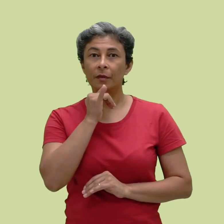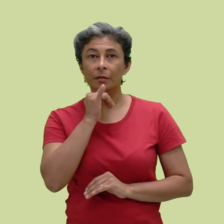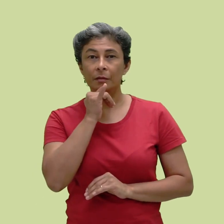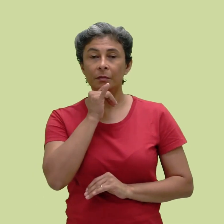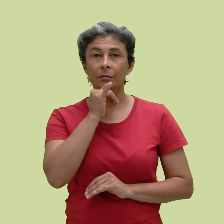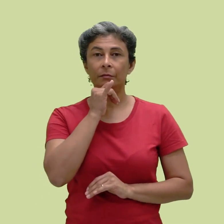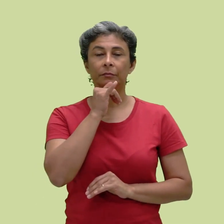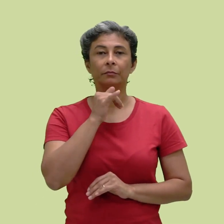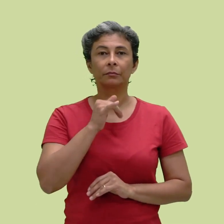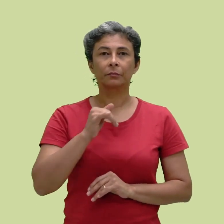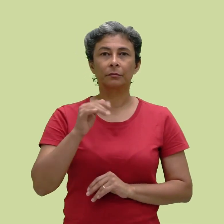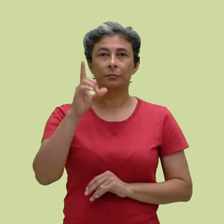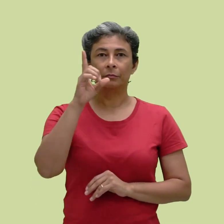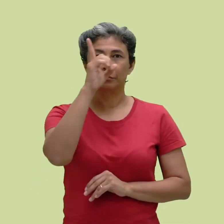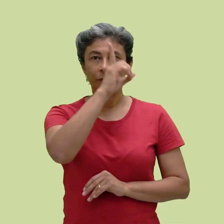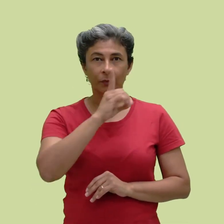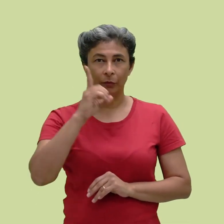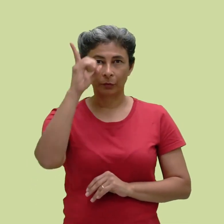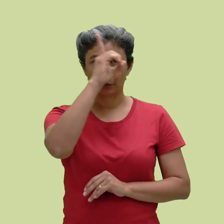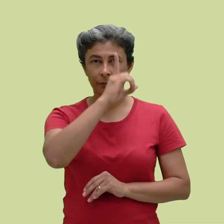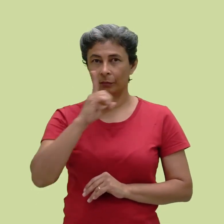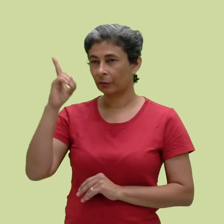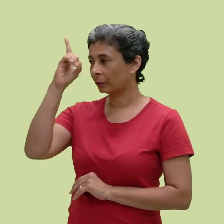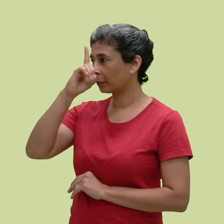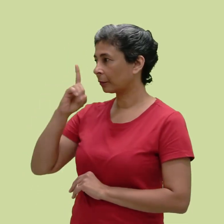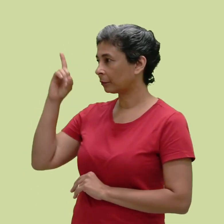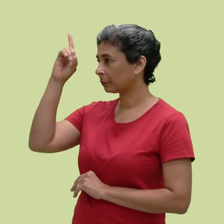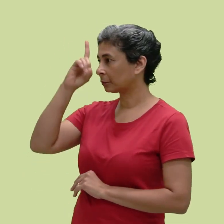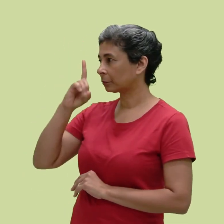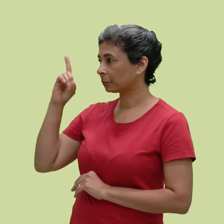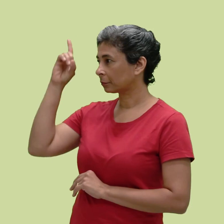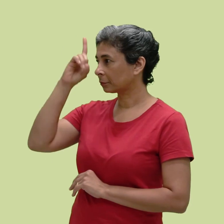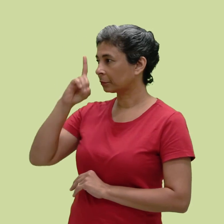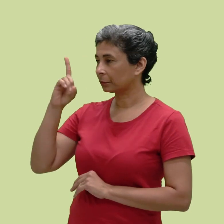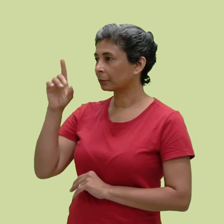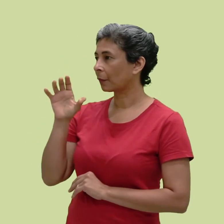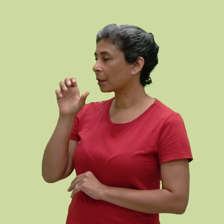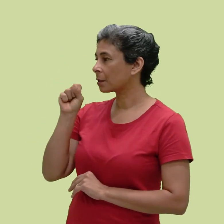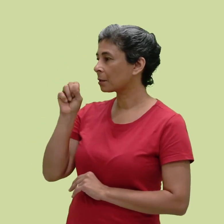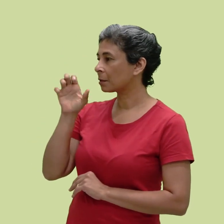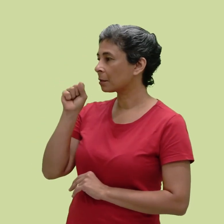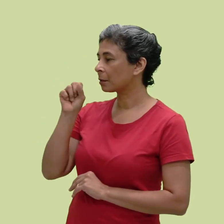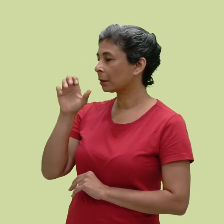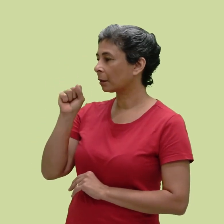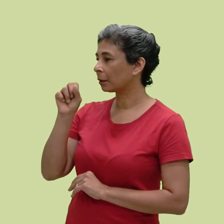Alguns exemplos na frente do rosto. São domingo e sábado.